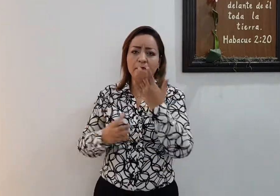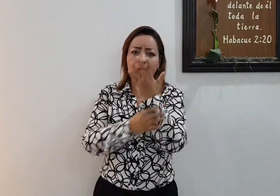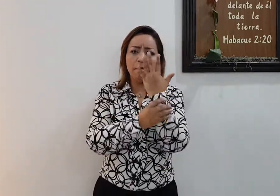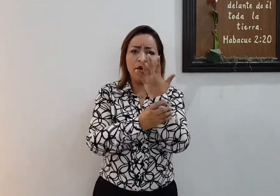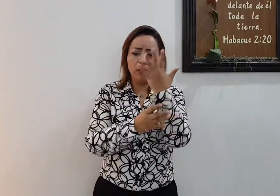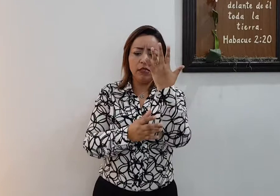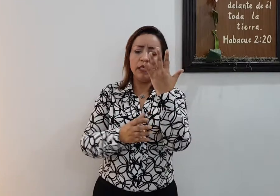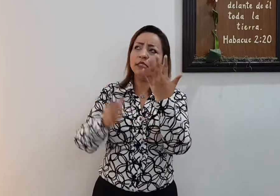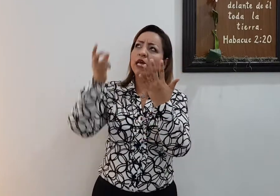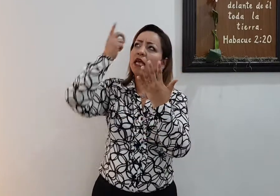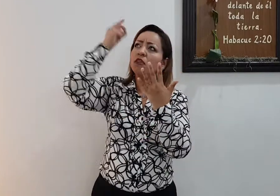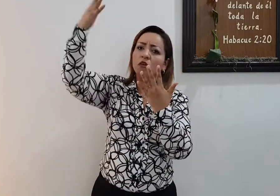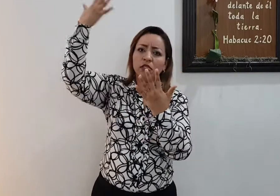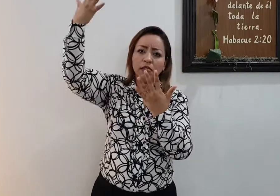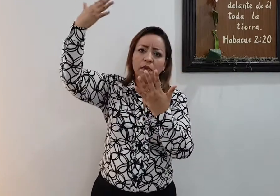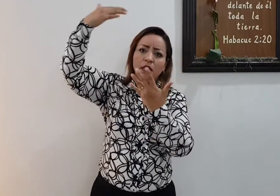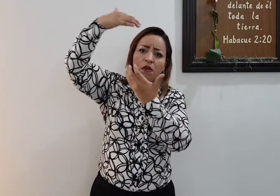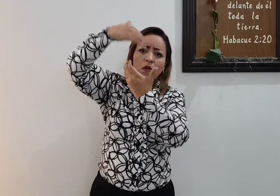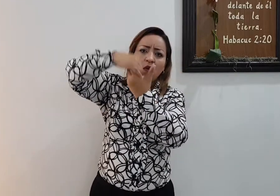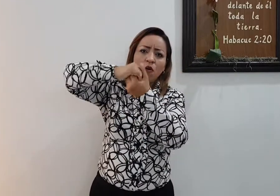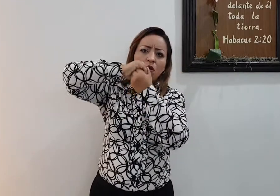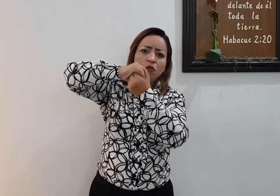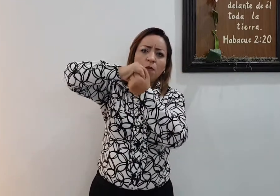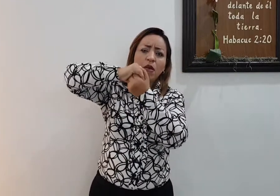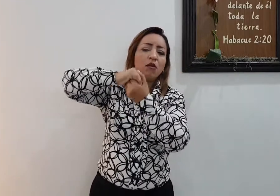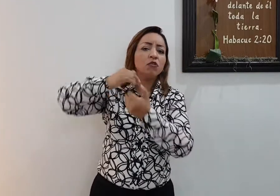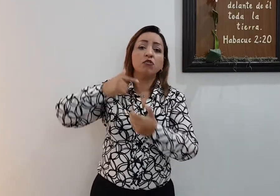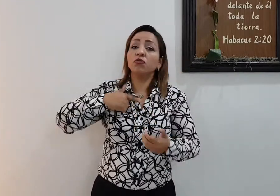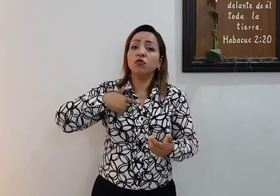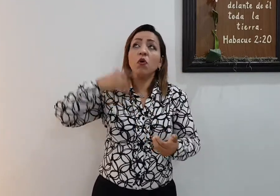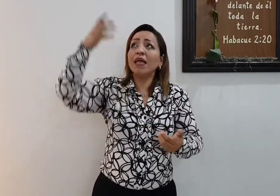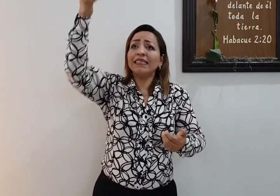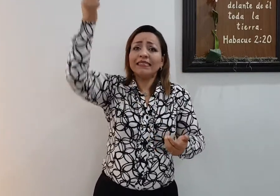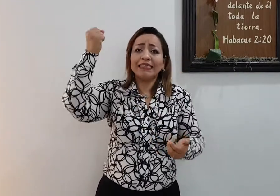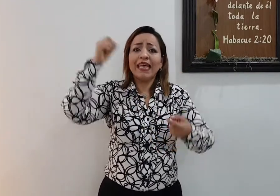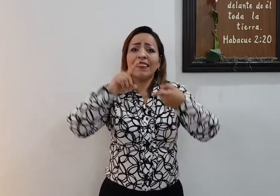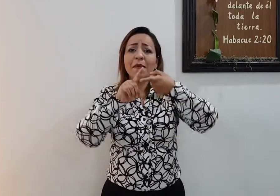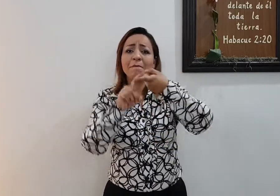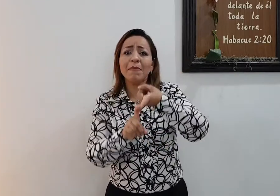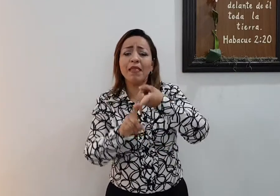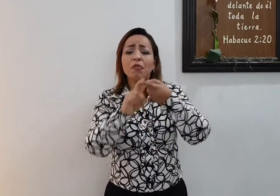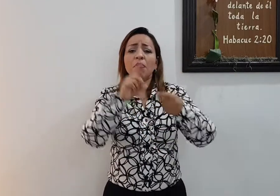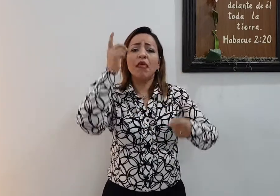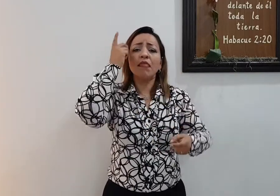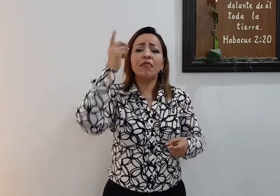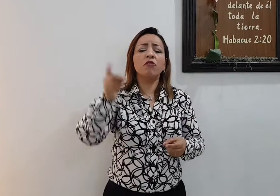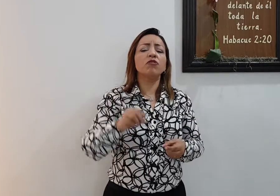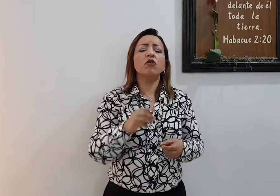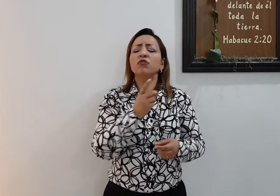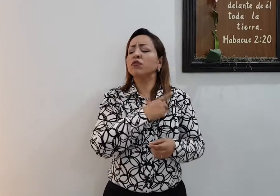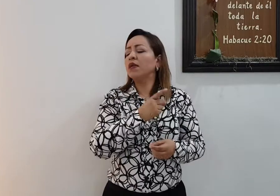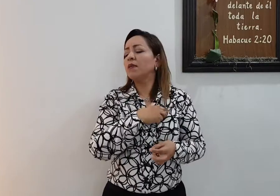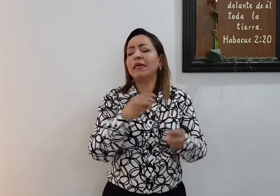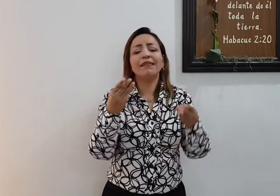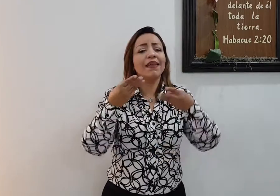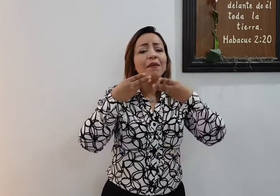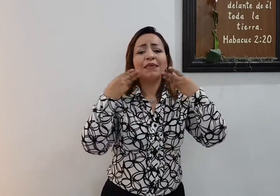Dios. Cada día que usted abre los ojos, hermanos, es solamente la misericordia de Dios, porque no tenemos ni siquiera derecho a